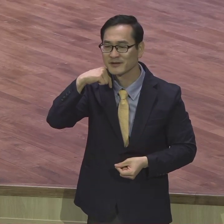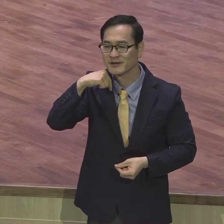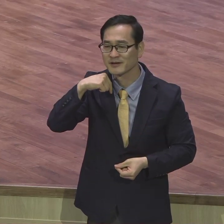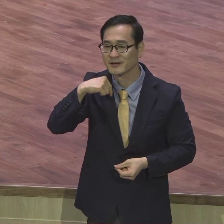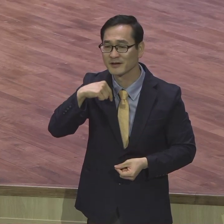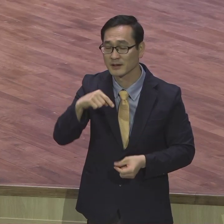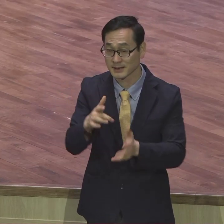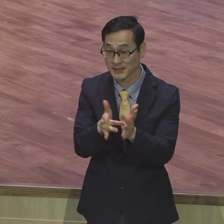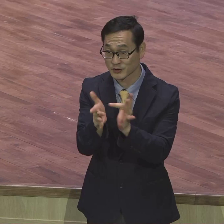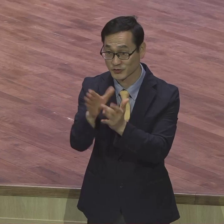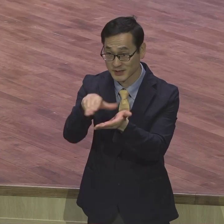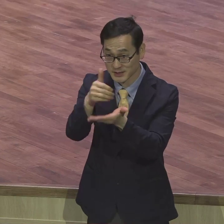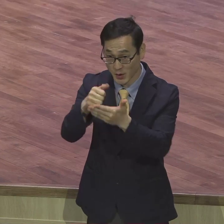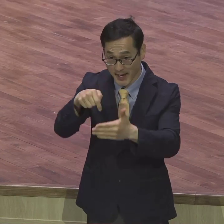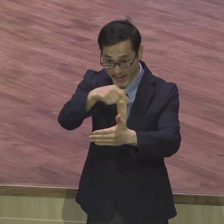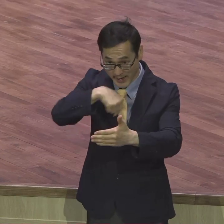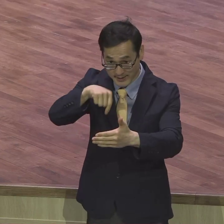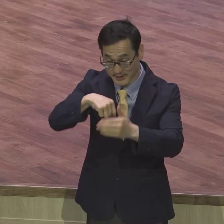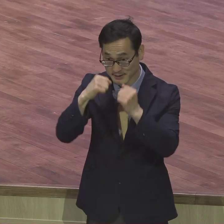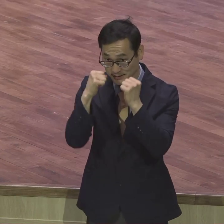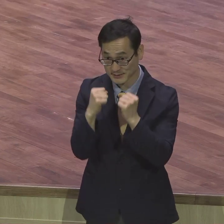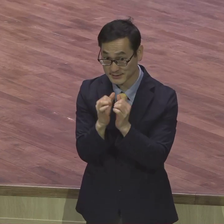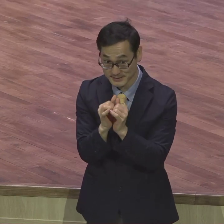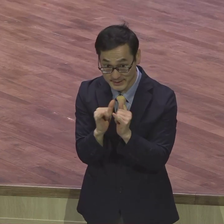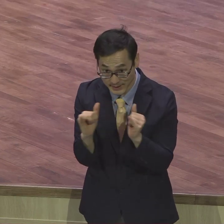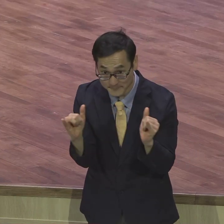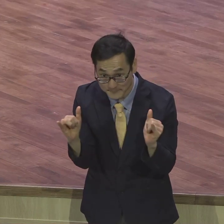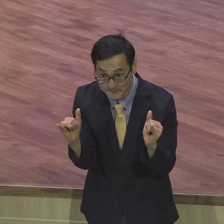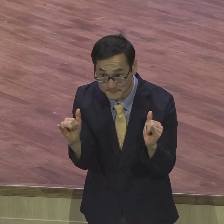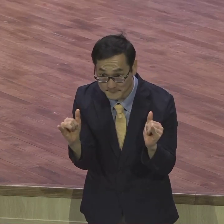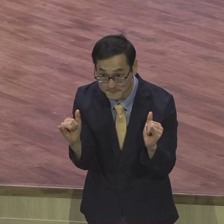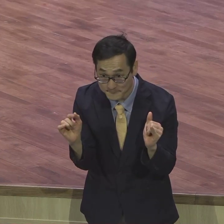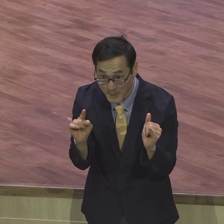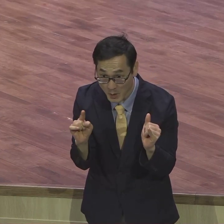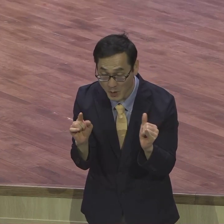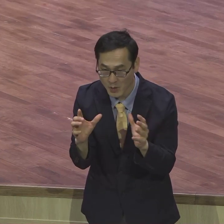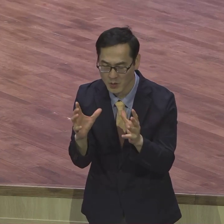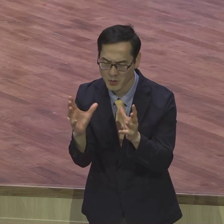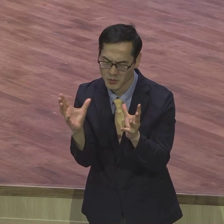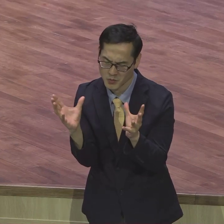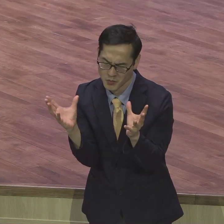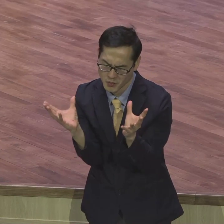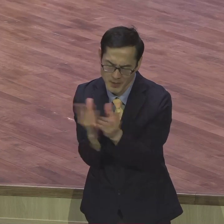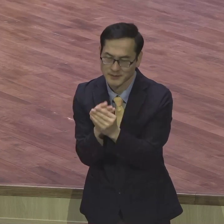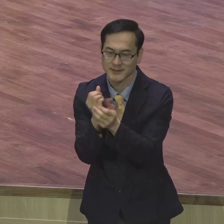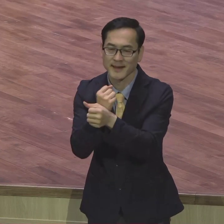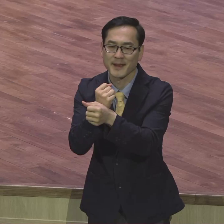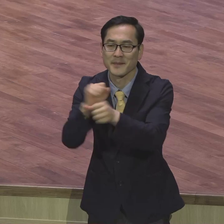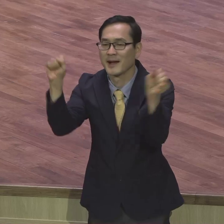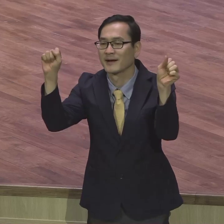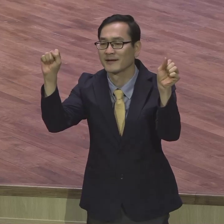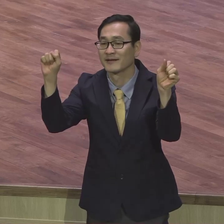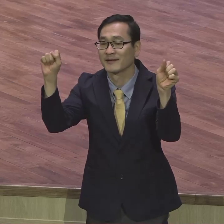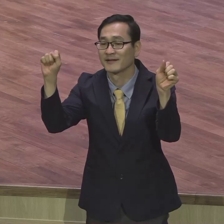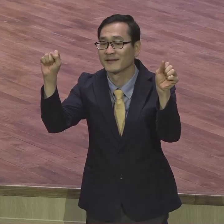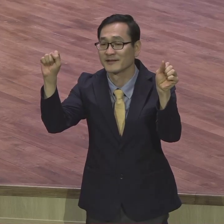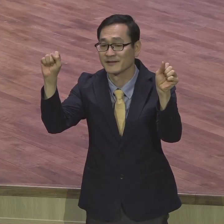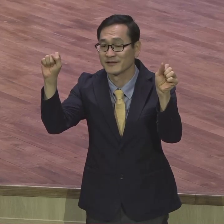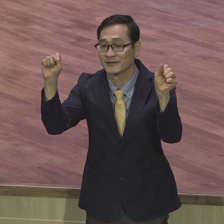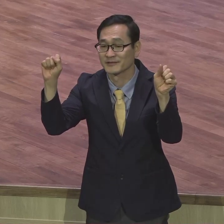그리스도 안에 있는 자에게는 오늘 제목이 뭡니까? 완전 해방된 인생이 됩니다.